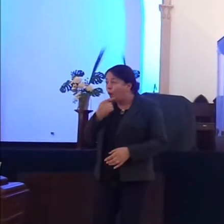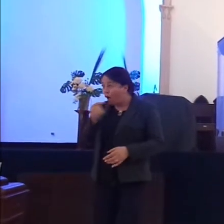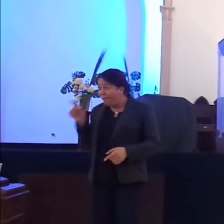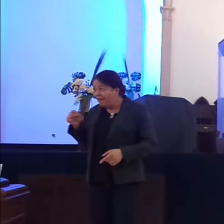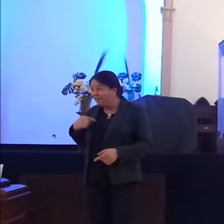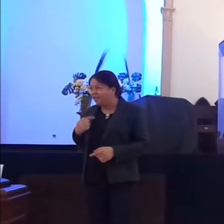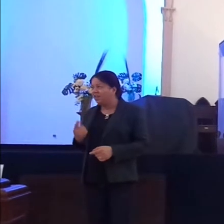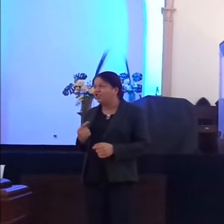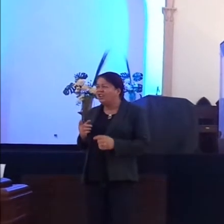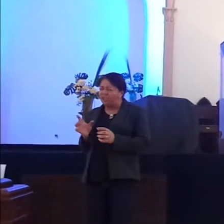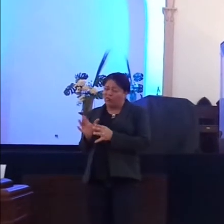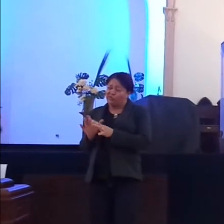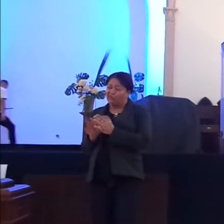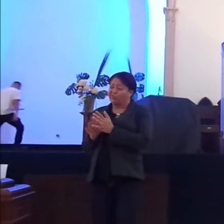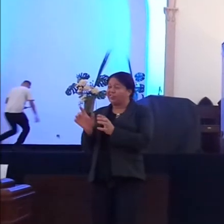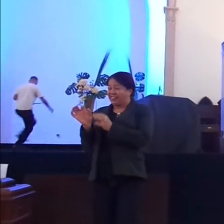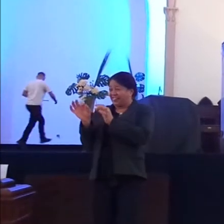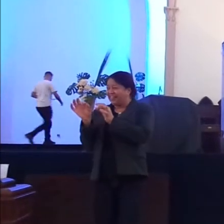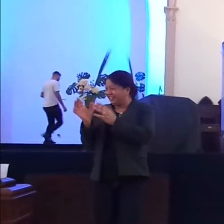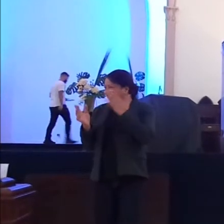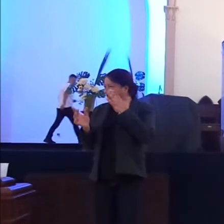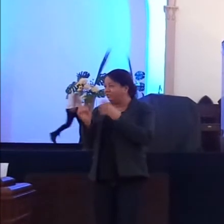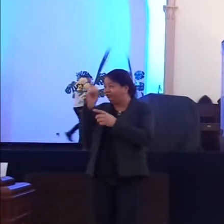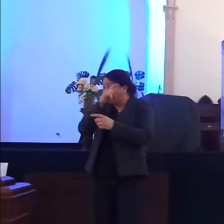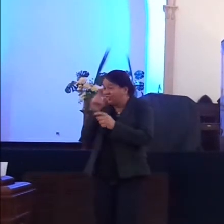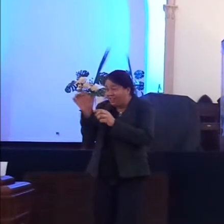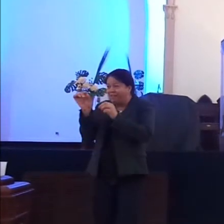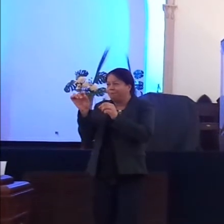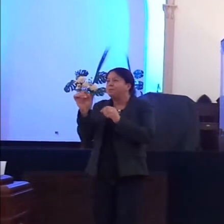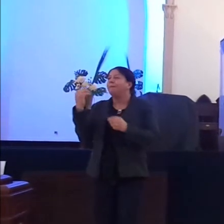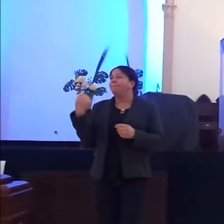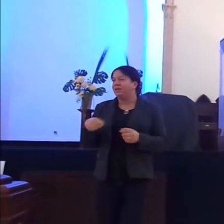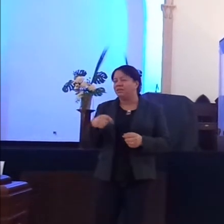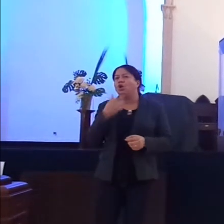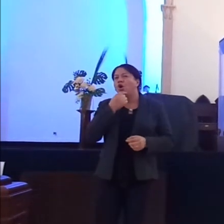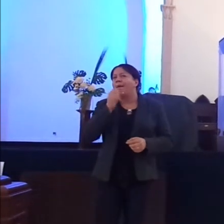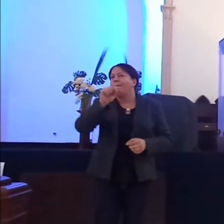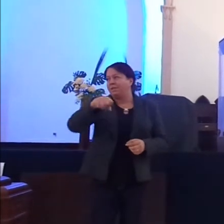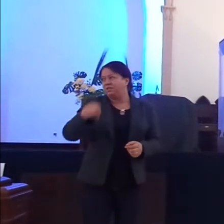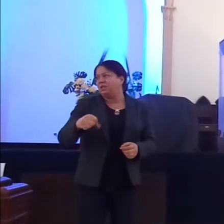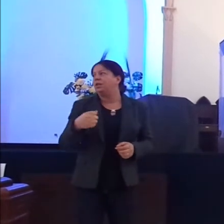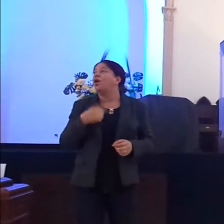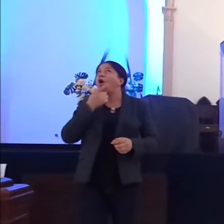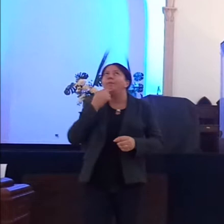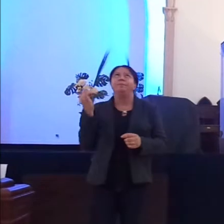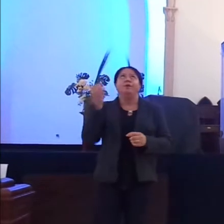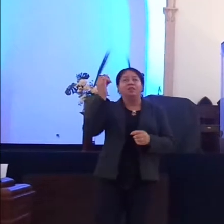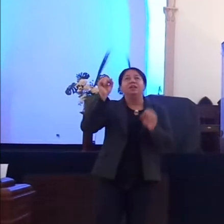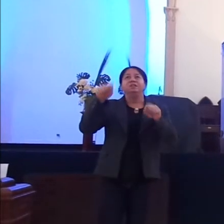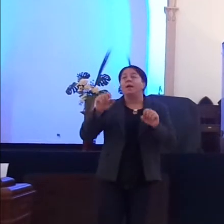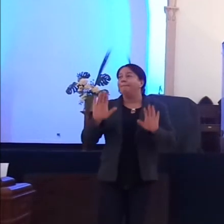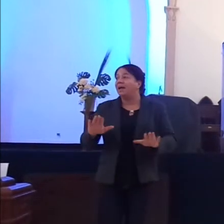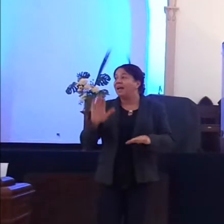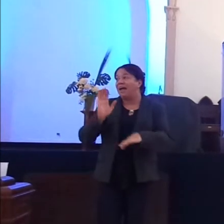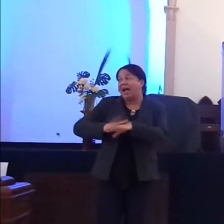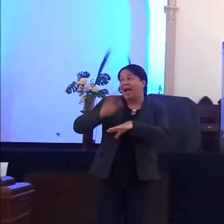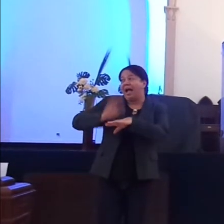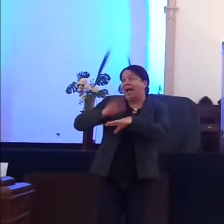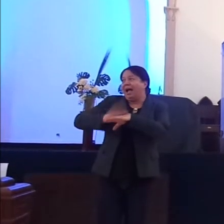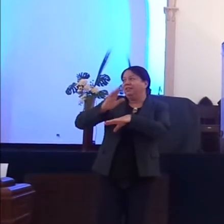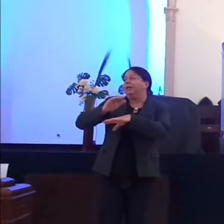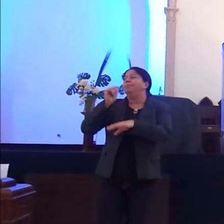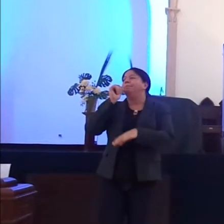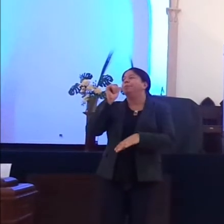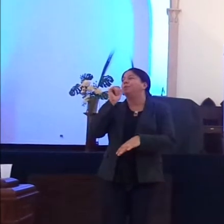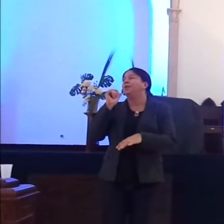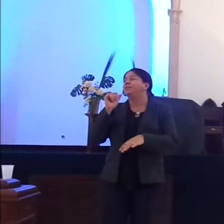tem a possibilidade da geração, né? Precisa do homem, sim. É importante o homem, sim, mas a mulher, a rigor, se você